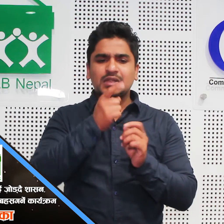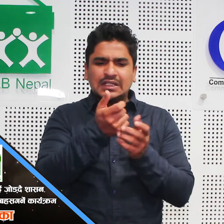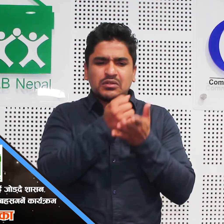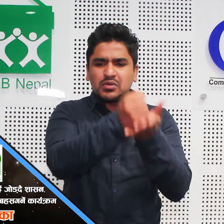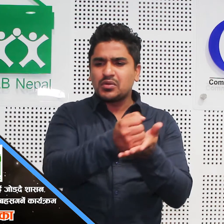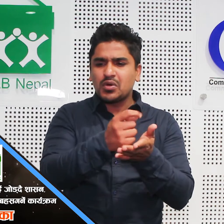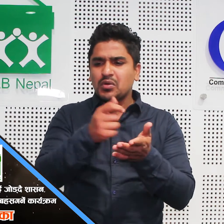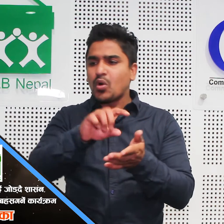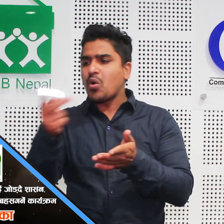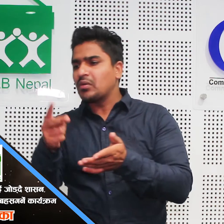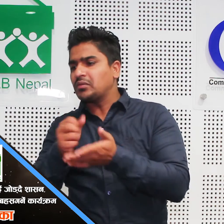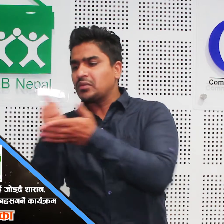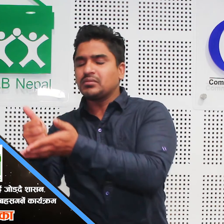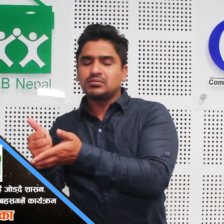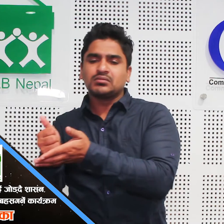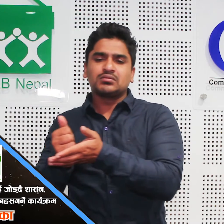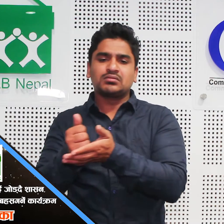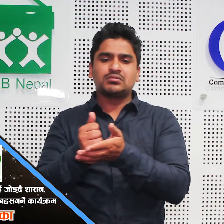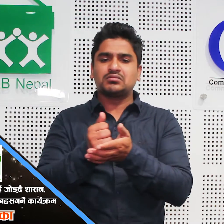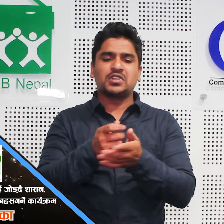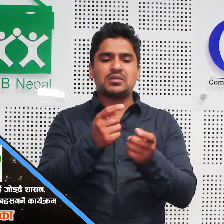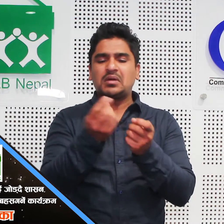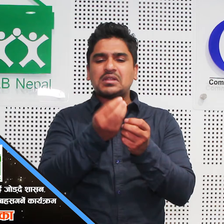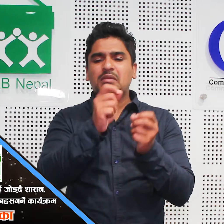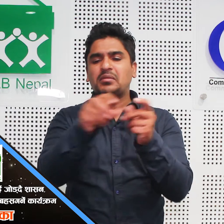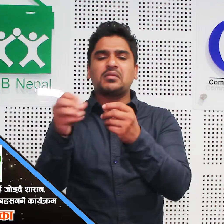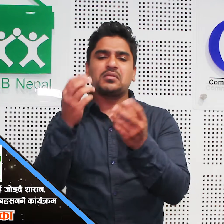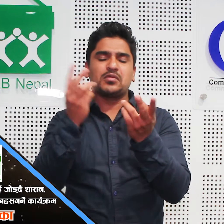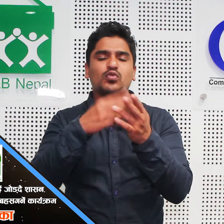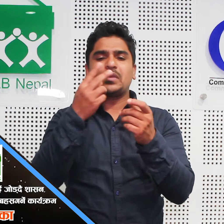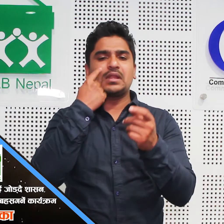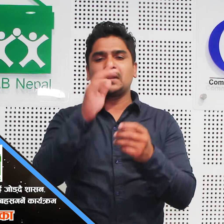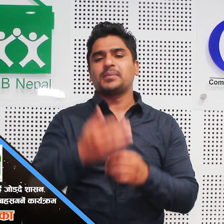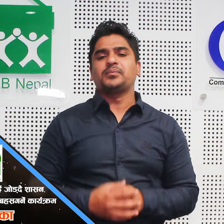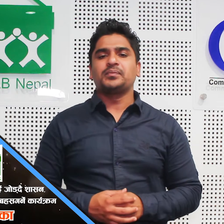अर्को वर्ष अर्कालाई सहयोग गएपछि त्यो चाहिँ कनिका छरे जस्तो मात्रै हुन्छ, खासै उत्पादन मुख देख्दैन.